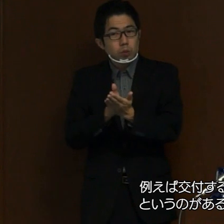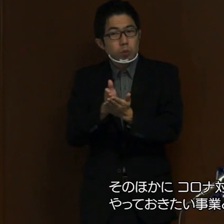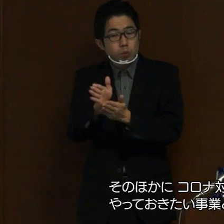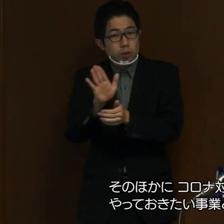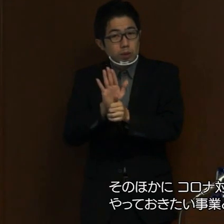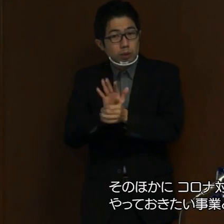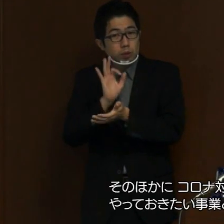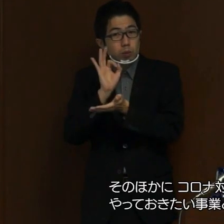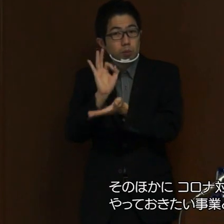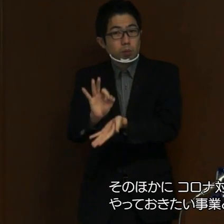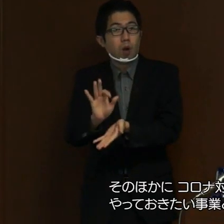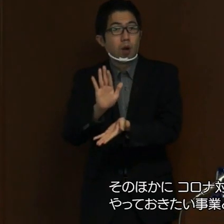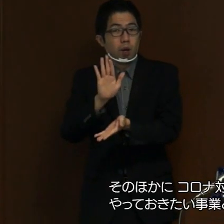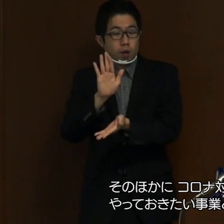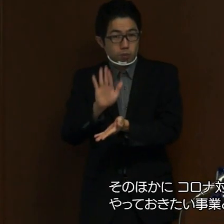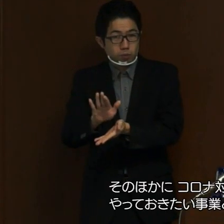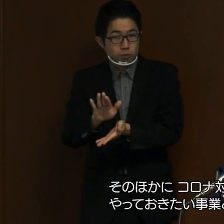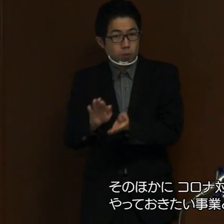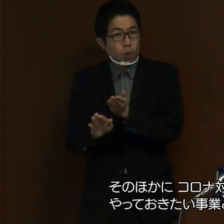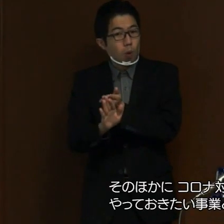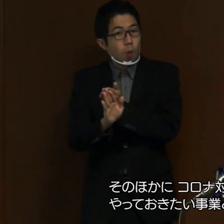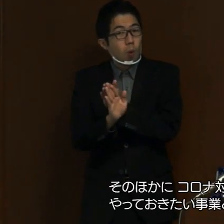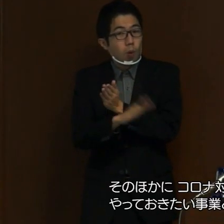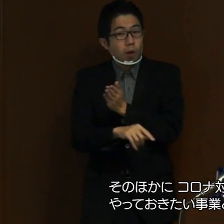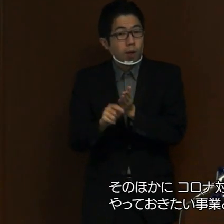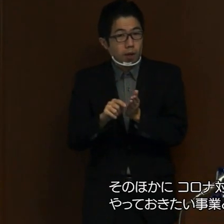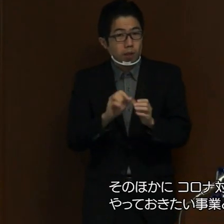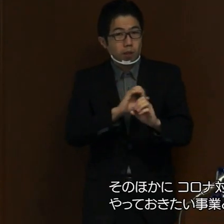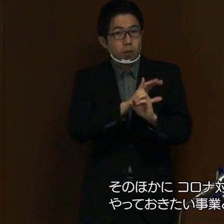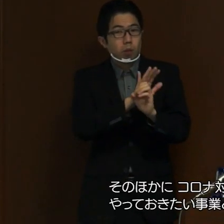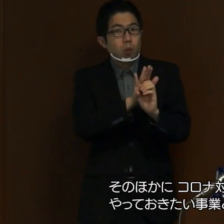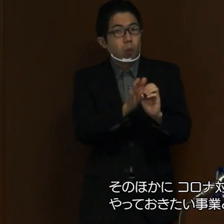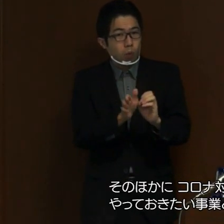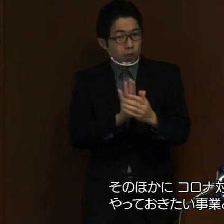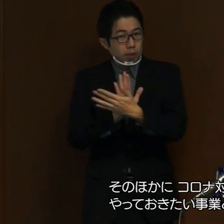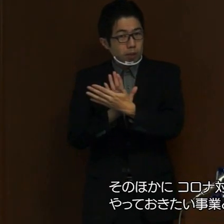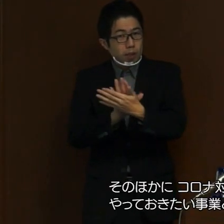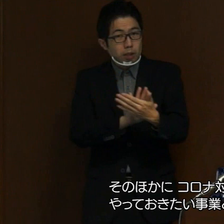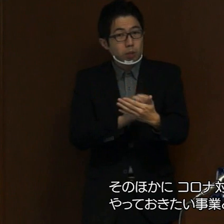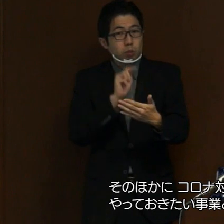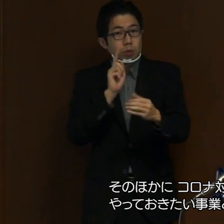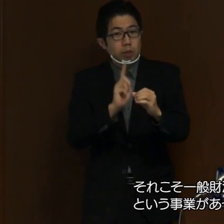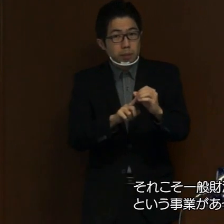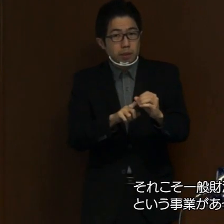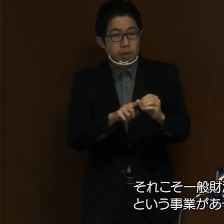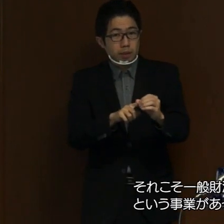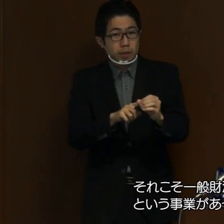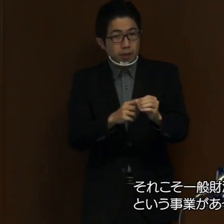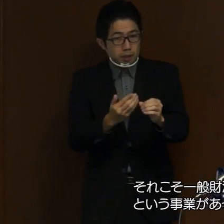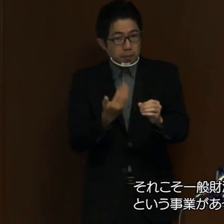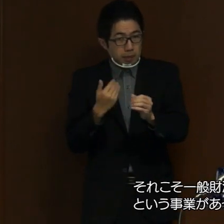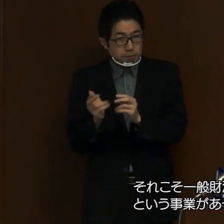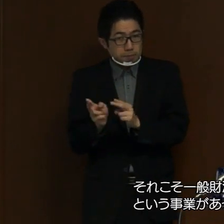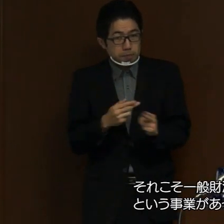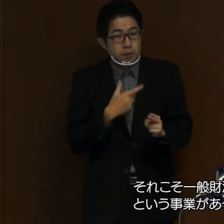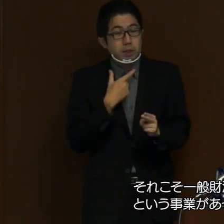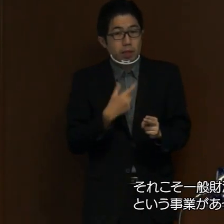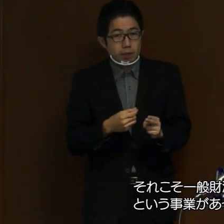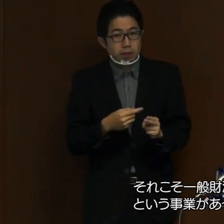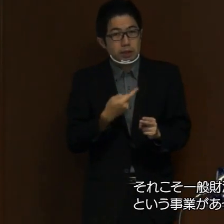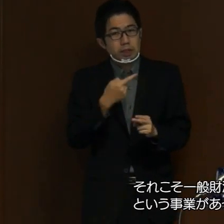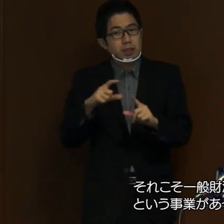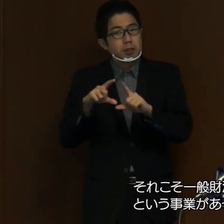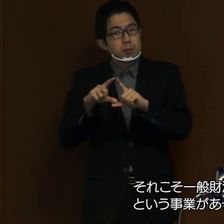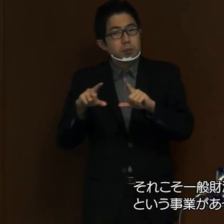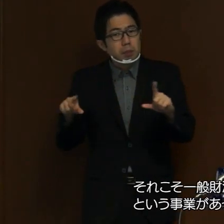ども、そのほかに、コロナ対策としてどうしてもやっておきたい事業というのがあって、もうそれこそ一般財源でもやりたいという事業